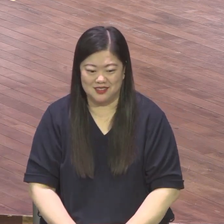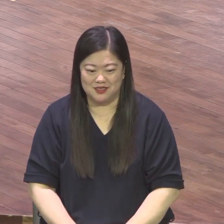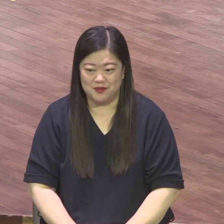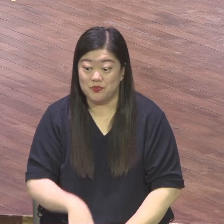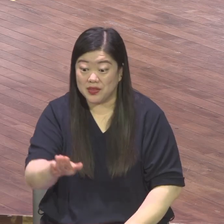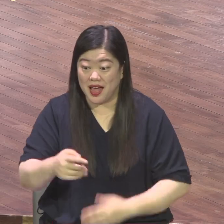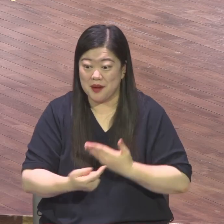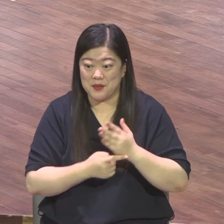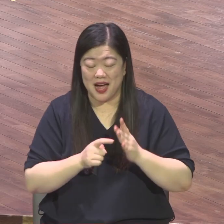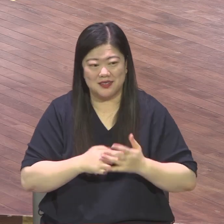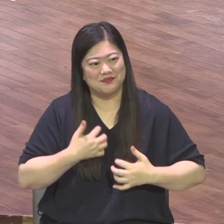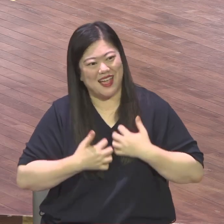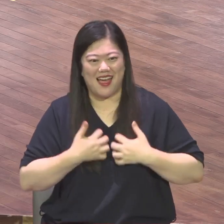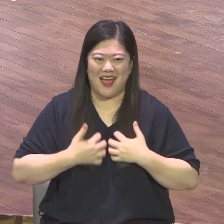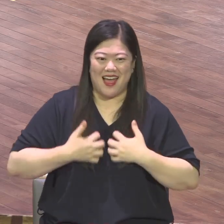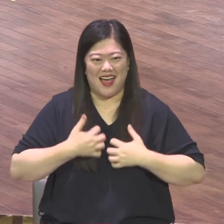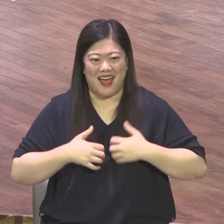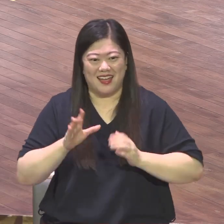양약이다.